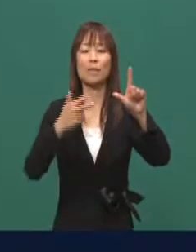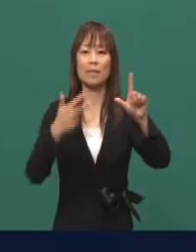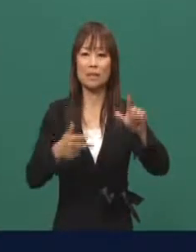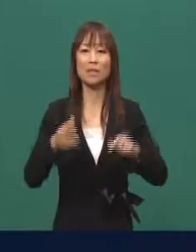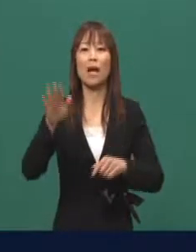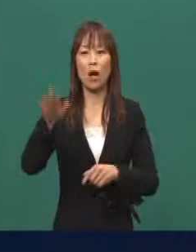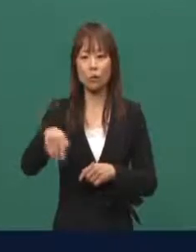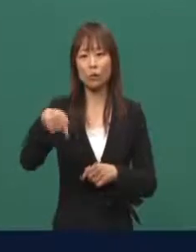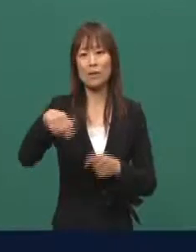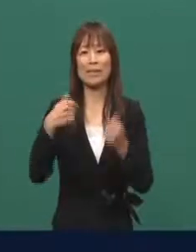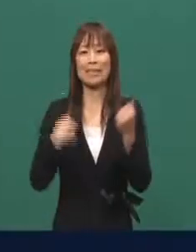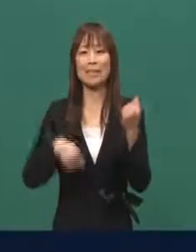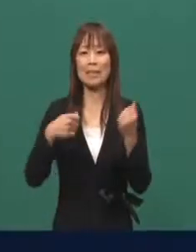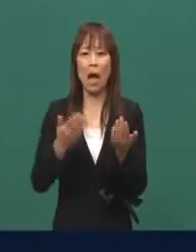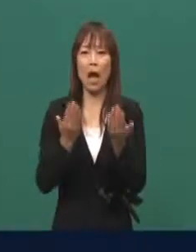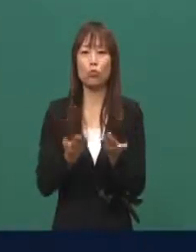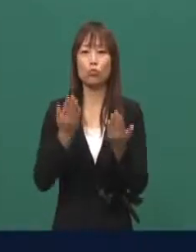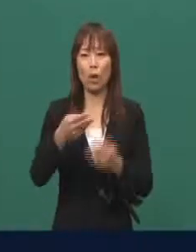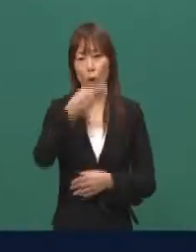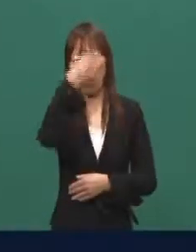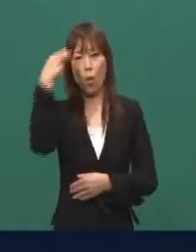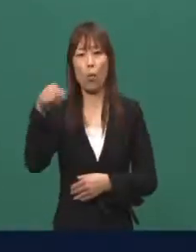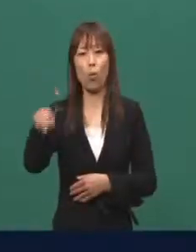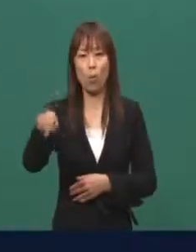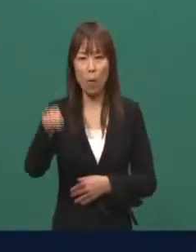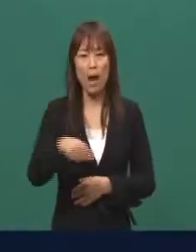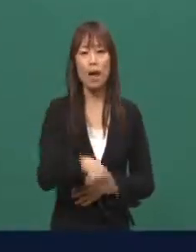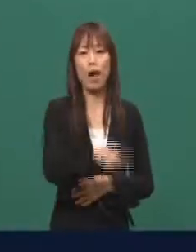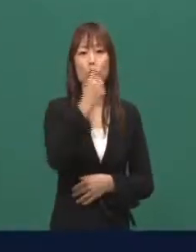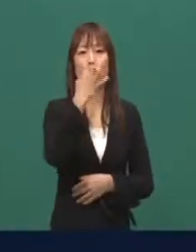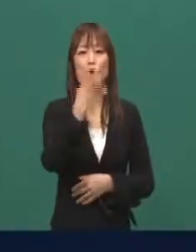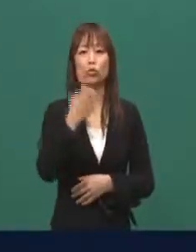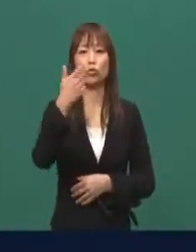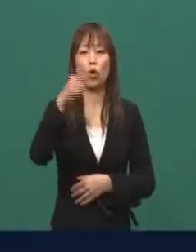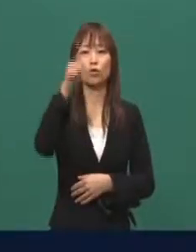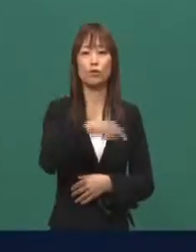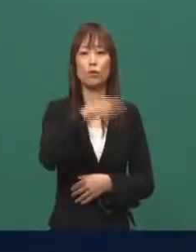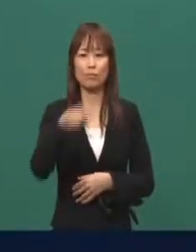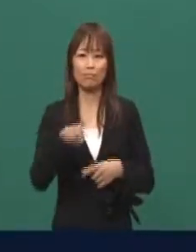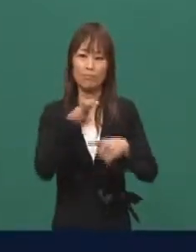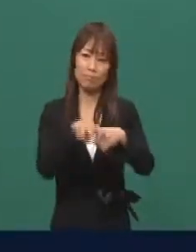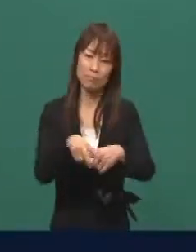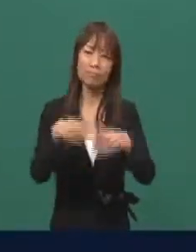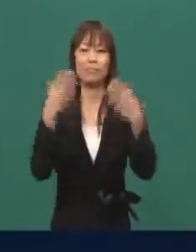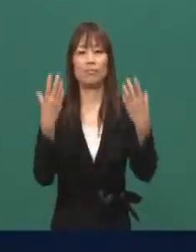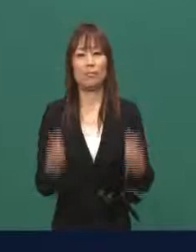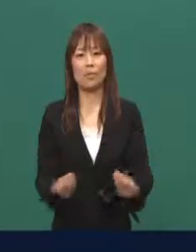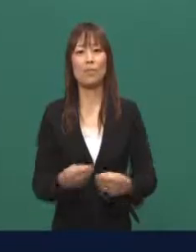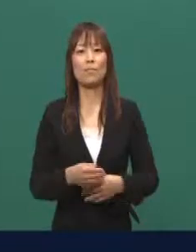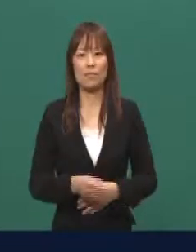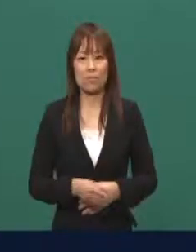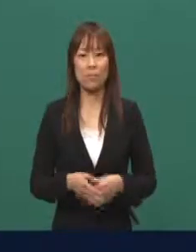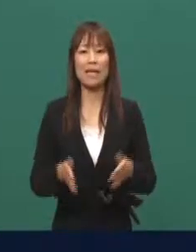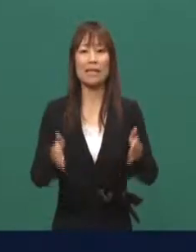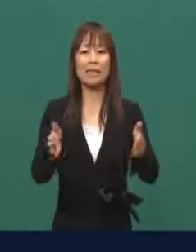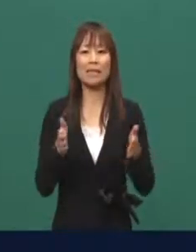このうち東近江市にある滋賀学園高校では、146人が出席し